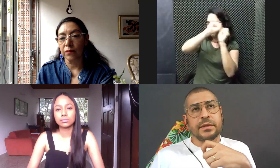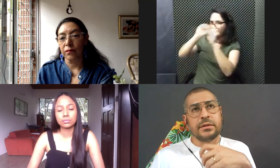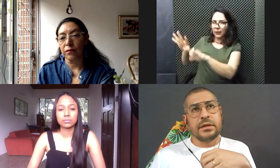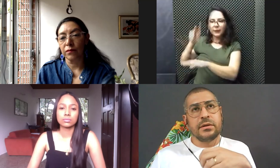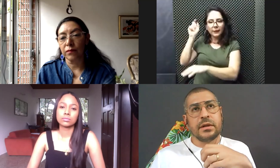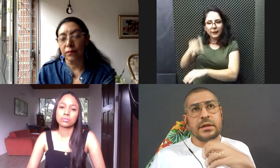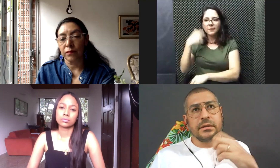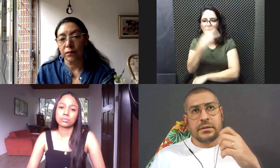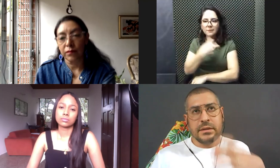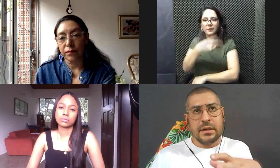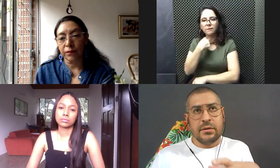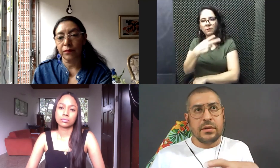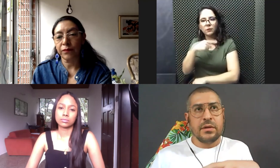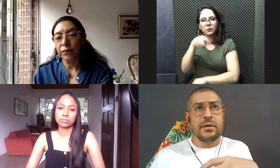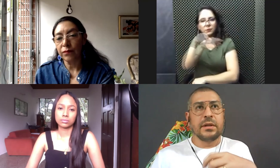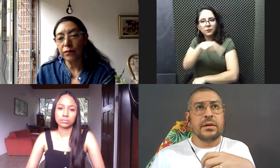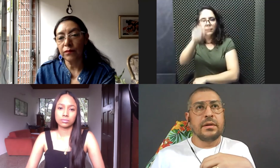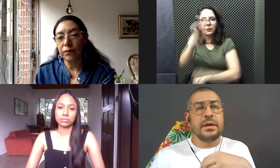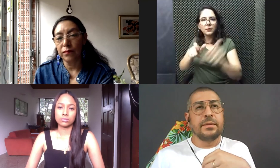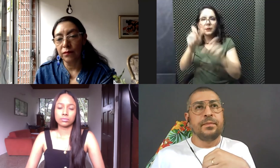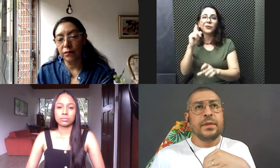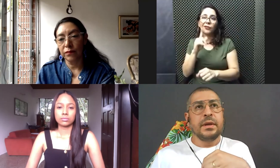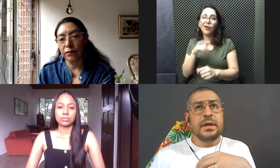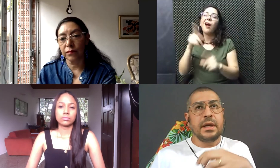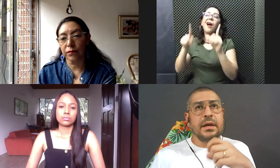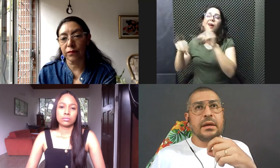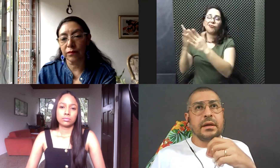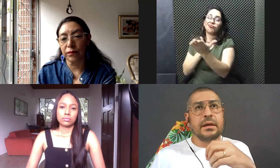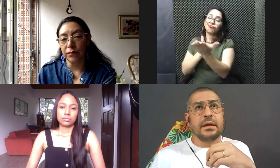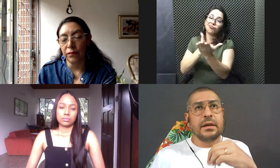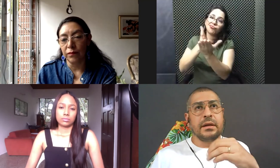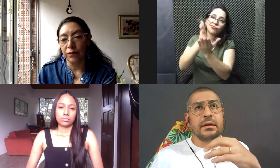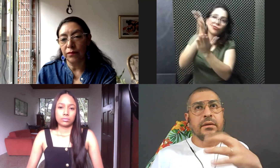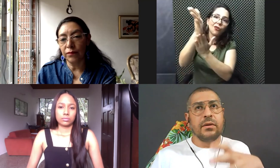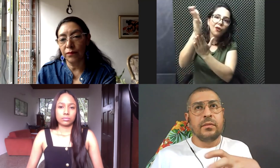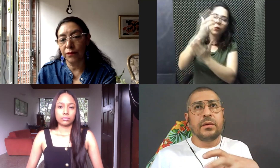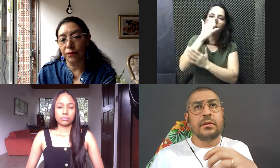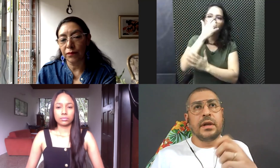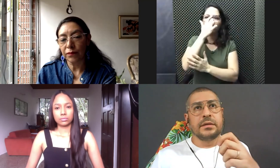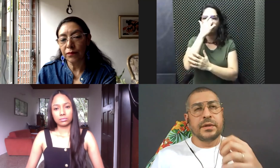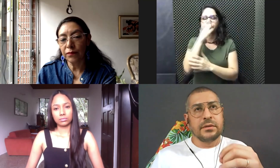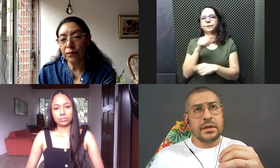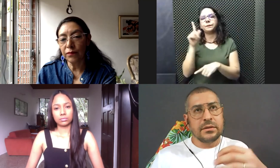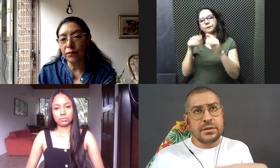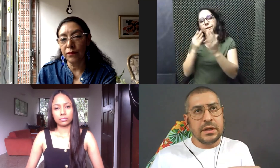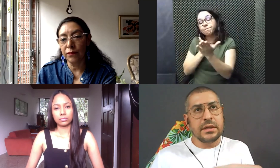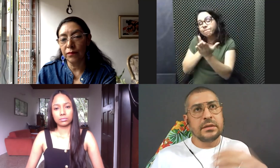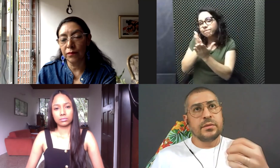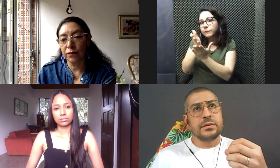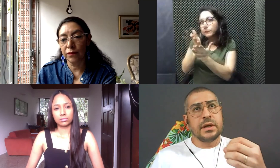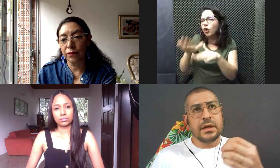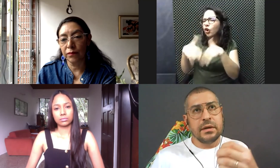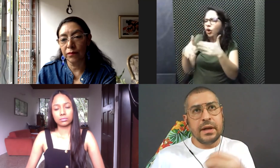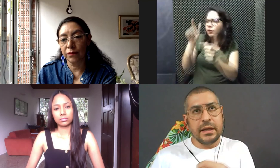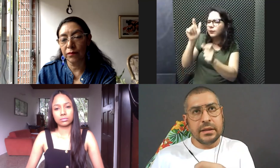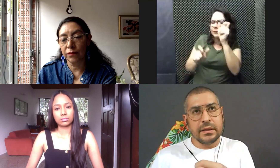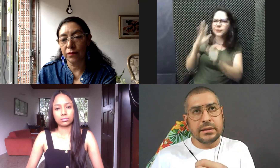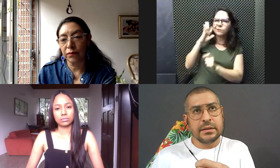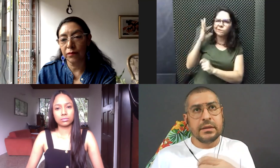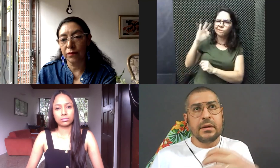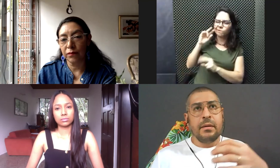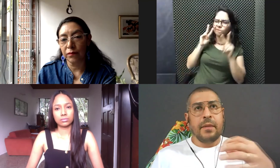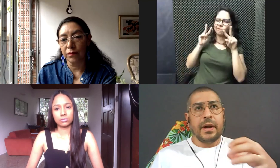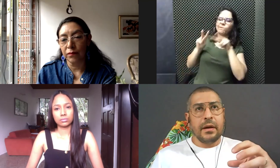las personas sordas se continúa todavía. Y cómo las personas oyentes buscan